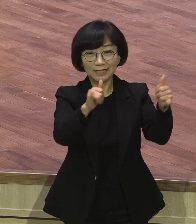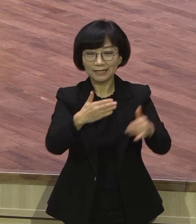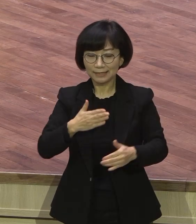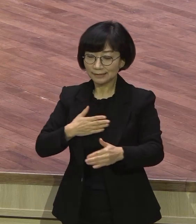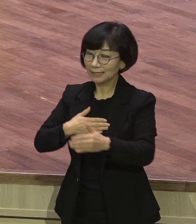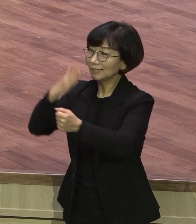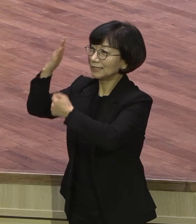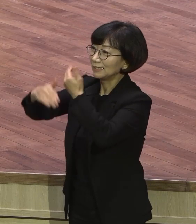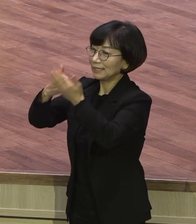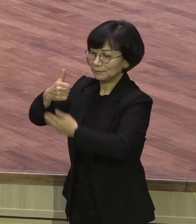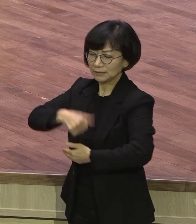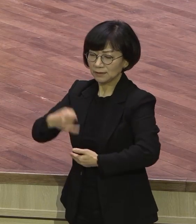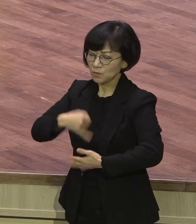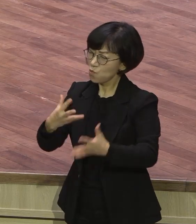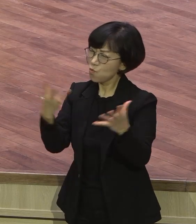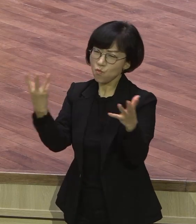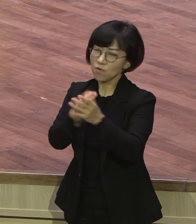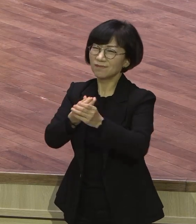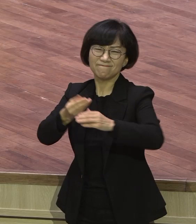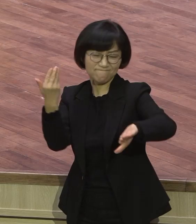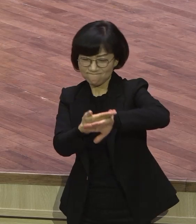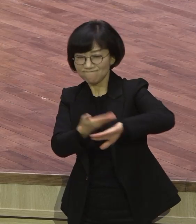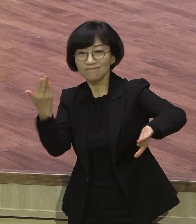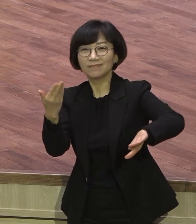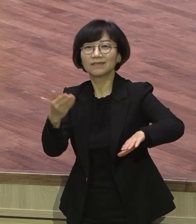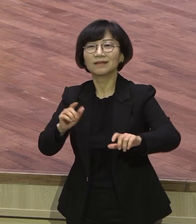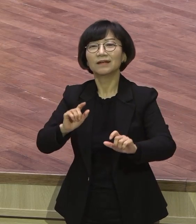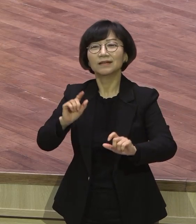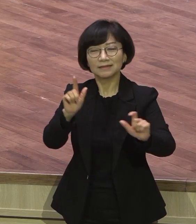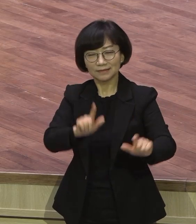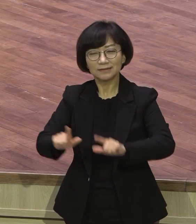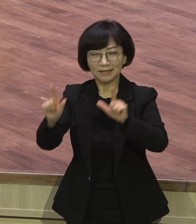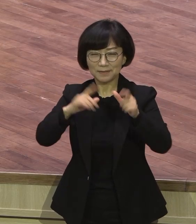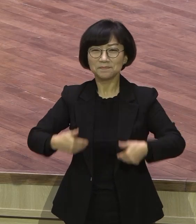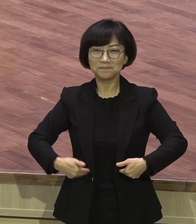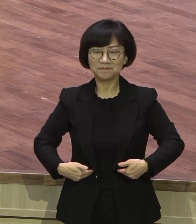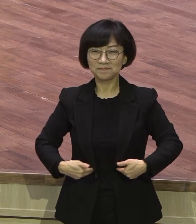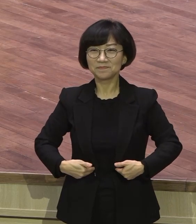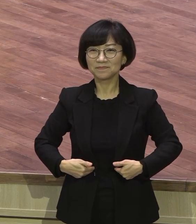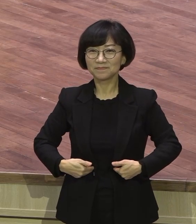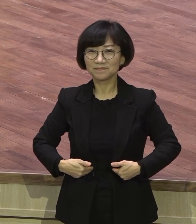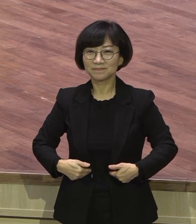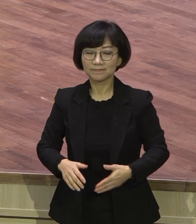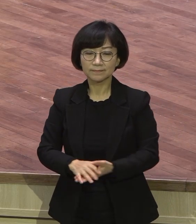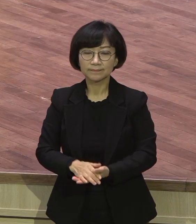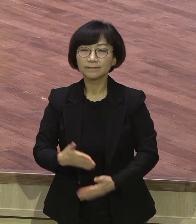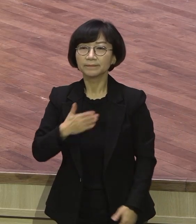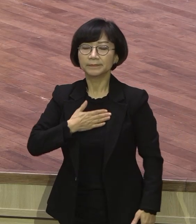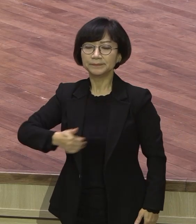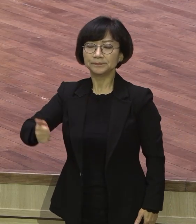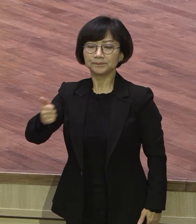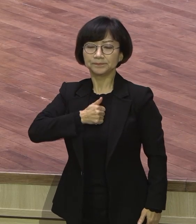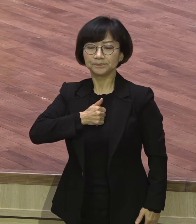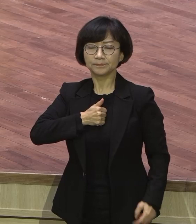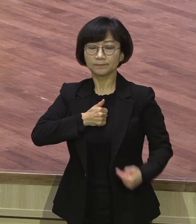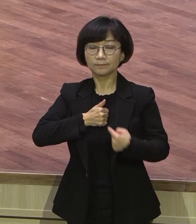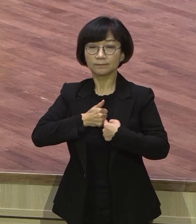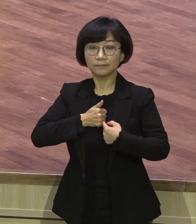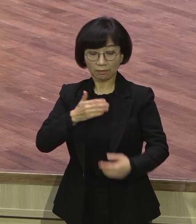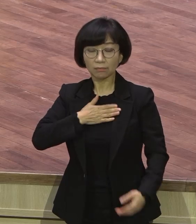나는 하나님을 아버지라 부르는 하나님의 이름을 긁고 사는 사람인데 라고 하는 신분의 정체성